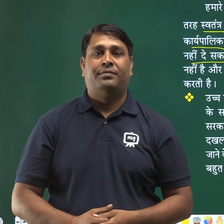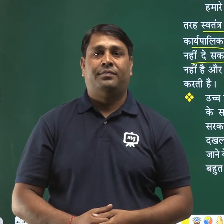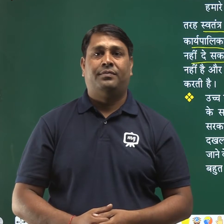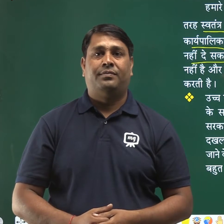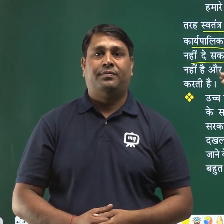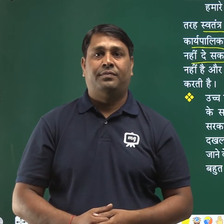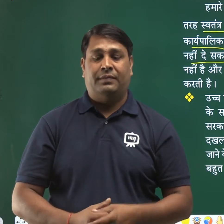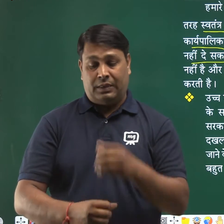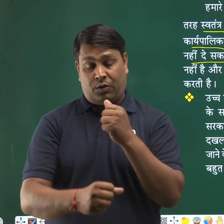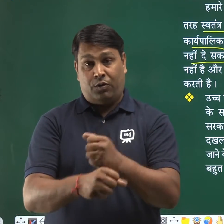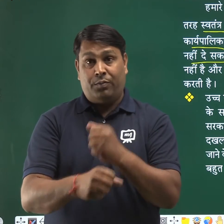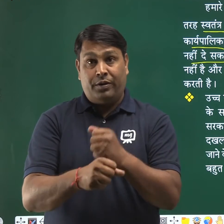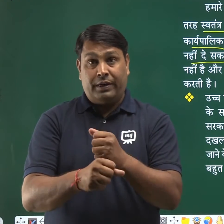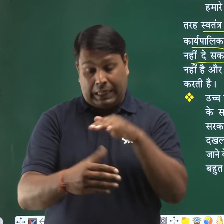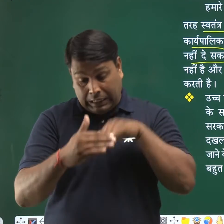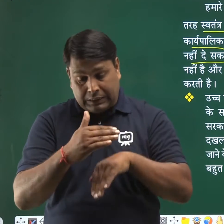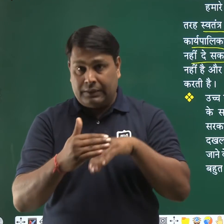सरकार के अधीन नहीं है